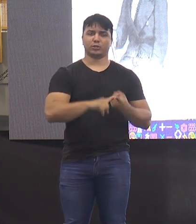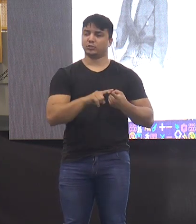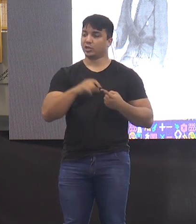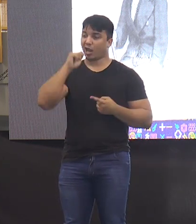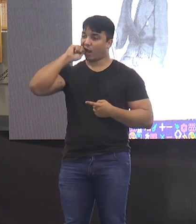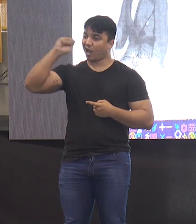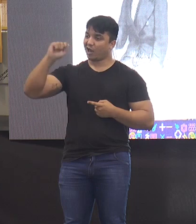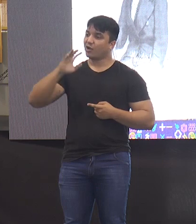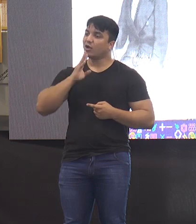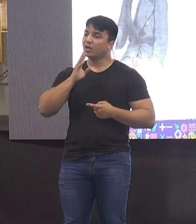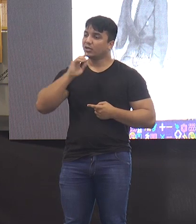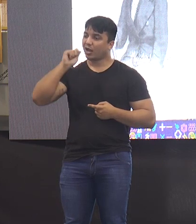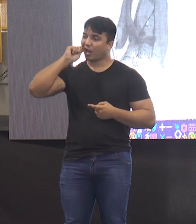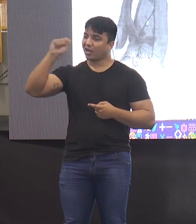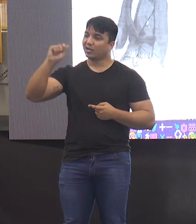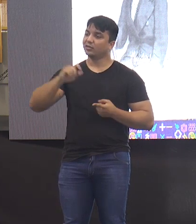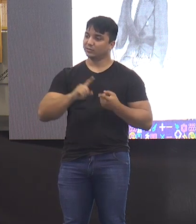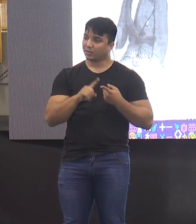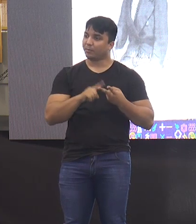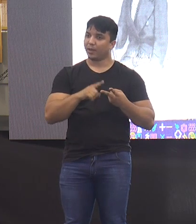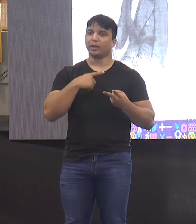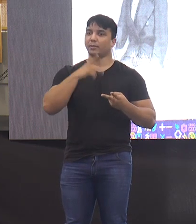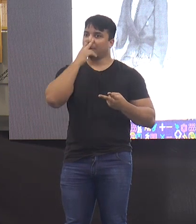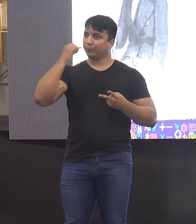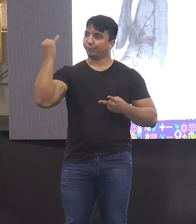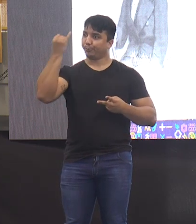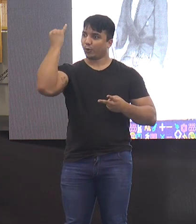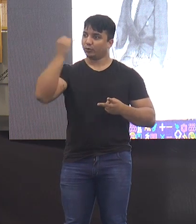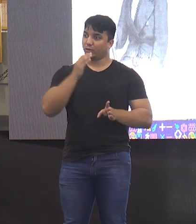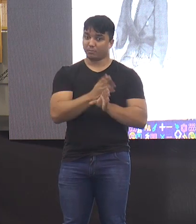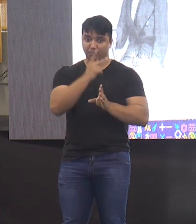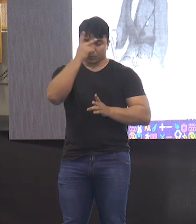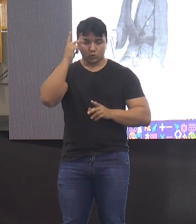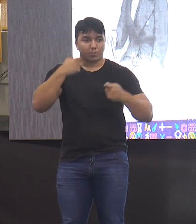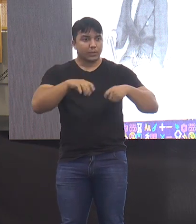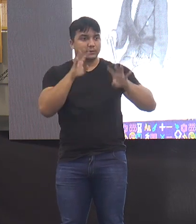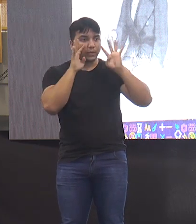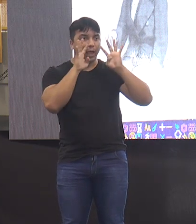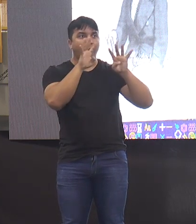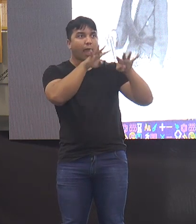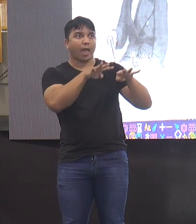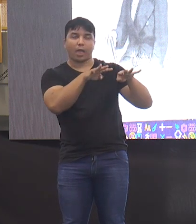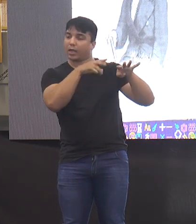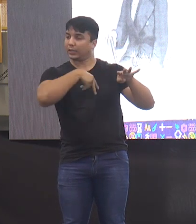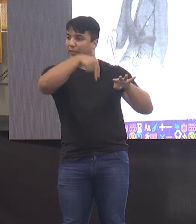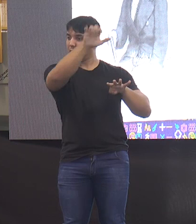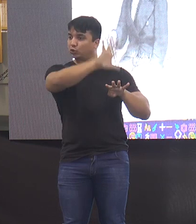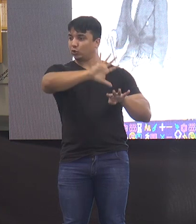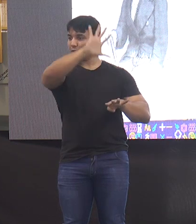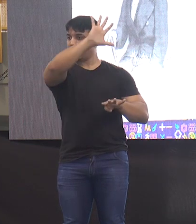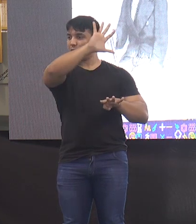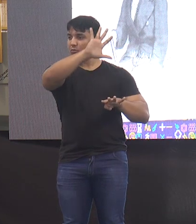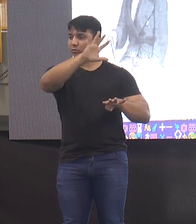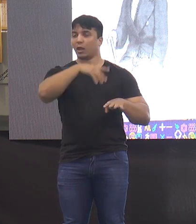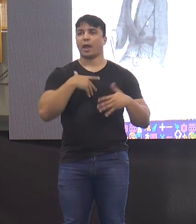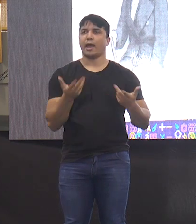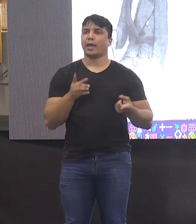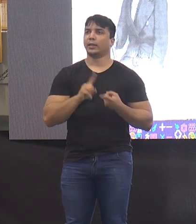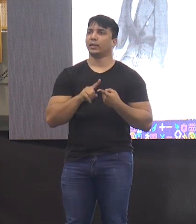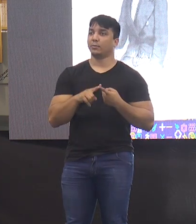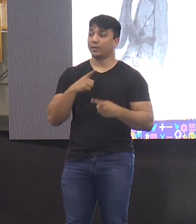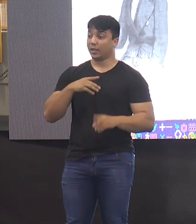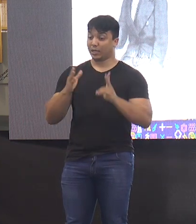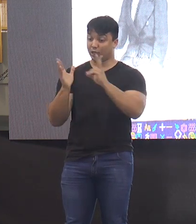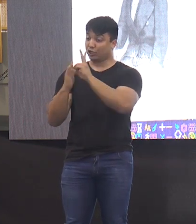é colocado como herói. Todo povo precisa dos seus heróis nacionais. Não é à toa que